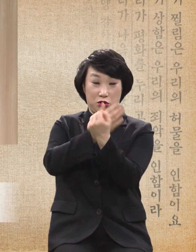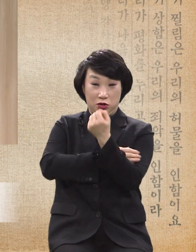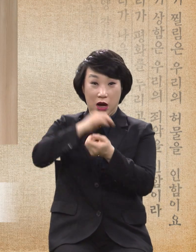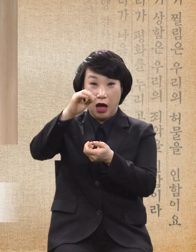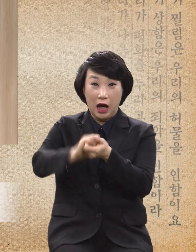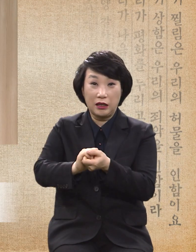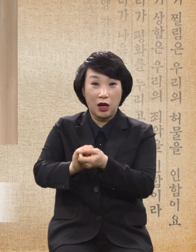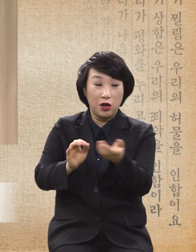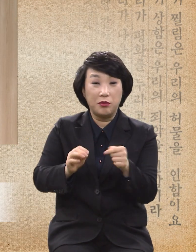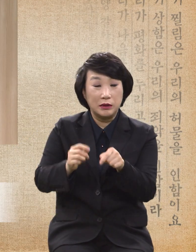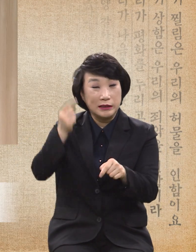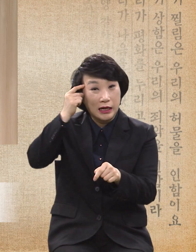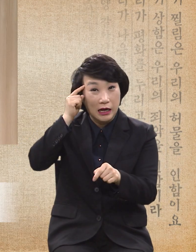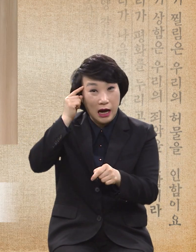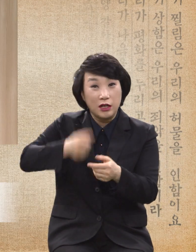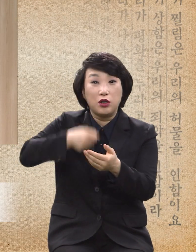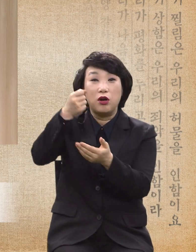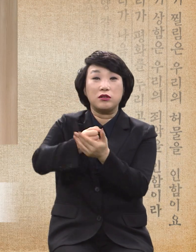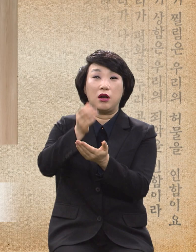한계를 어디까지라고 정하지 마.